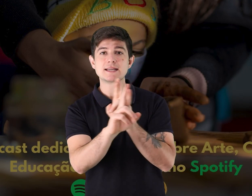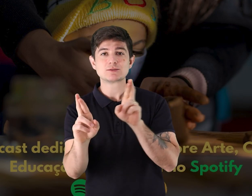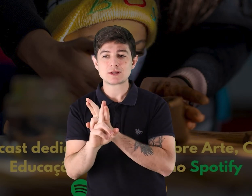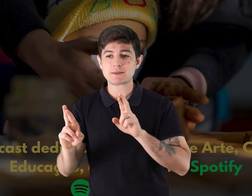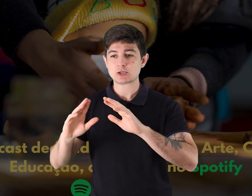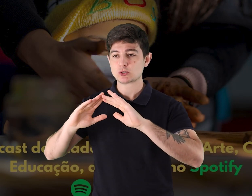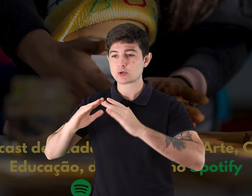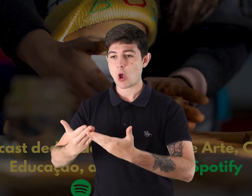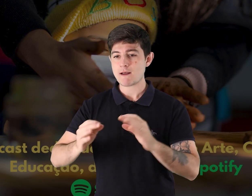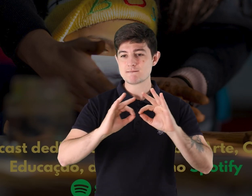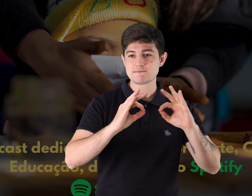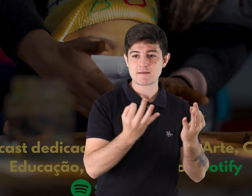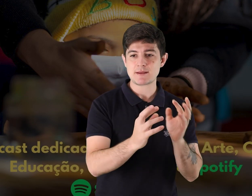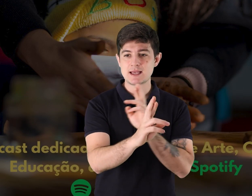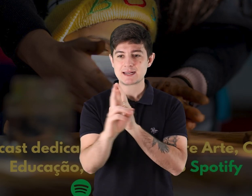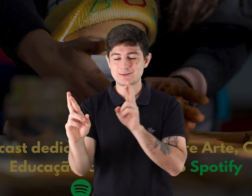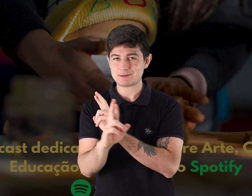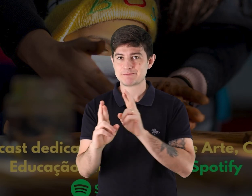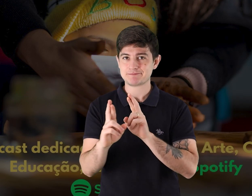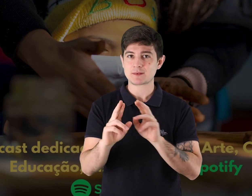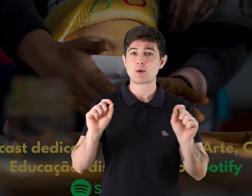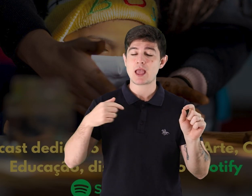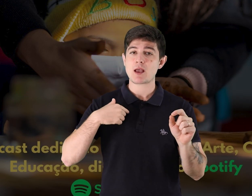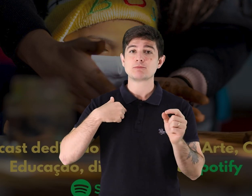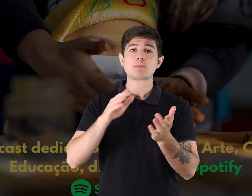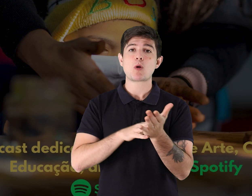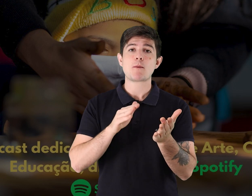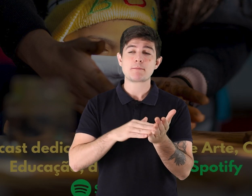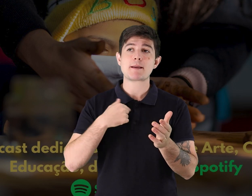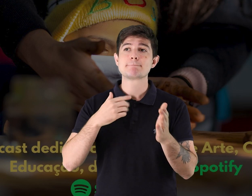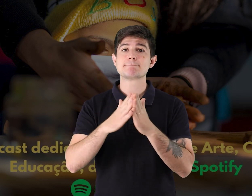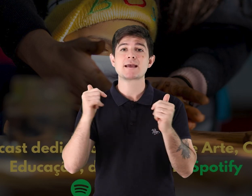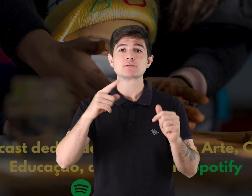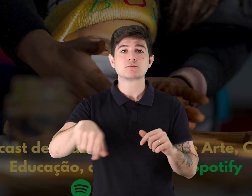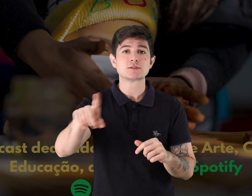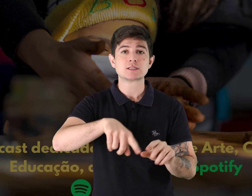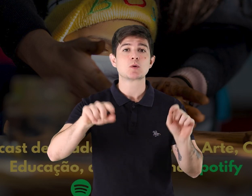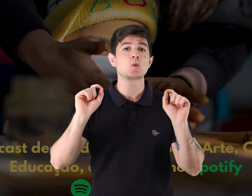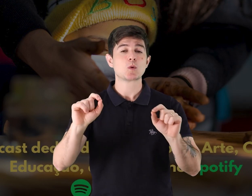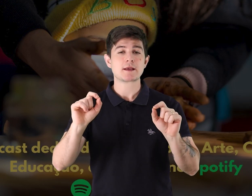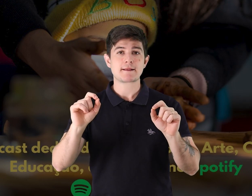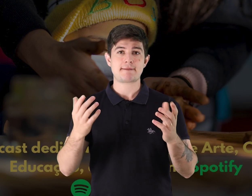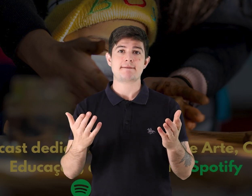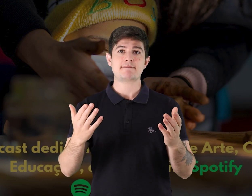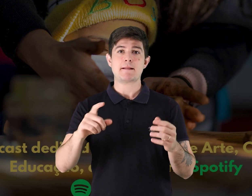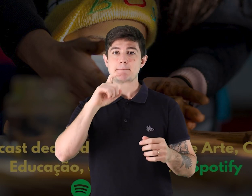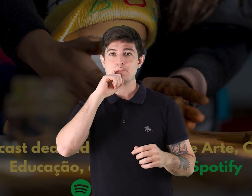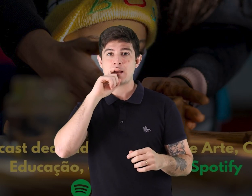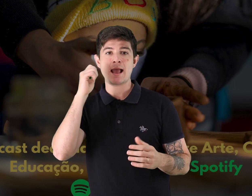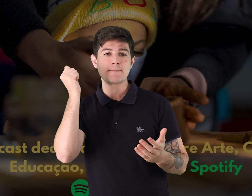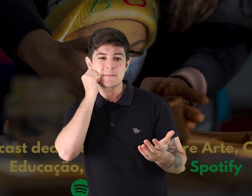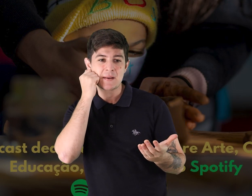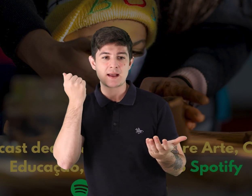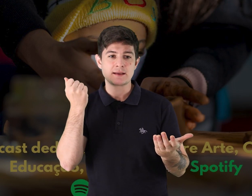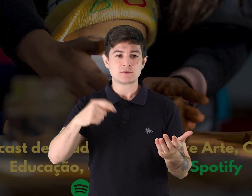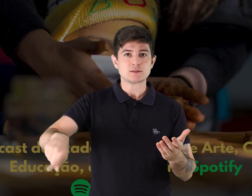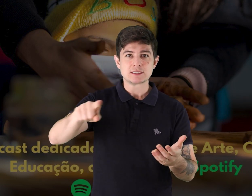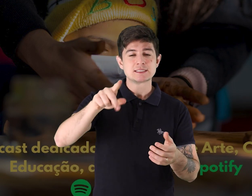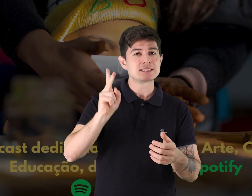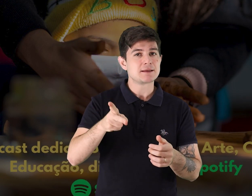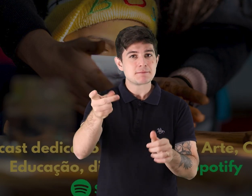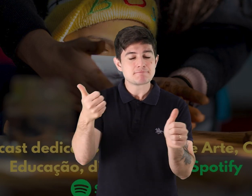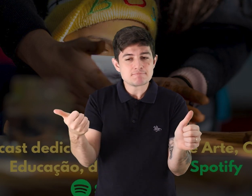tenho falado, que é o do relacionamento escola e família, o apelo que eu faço enquanto educadora, que